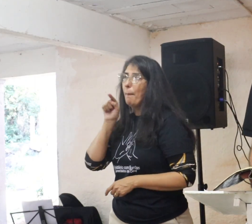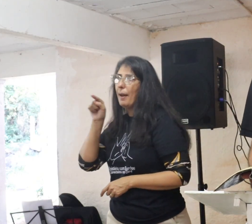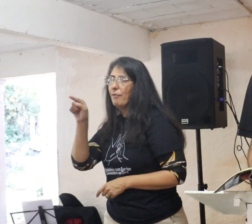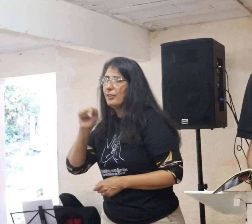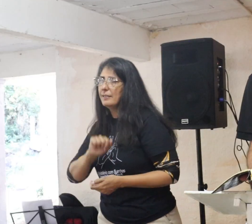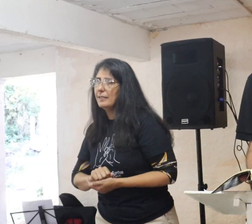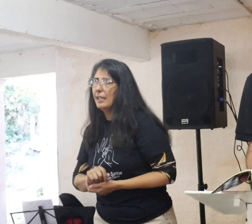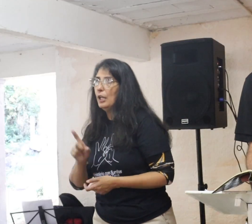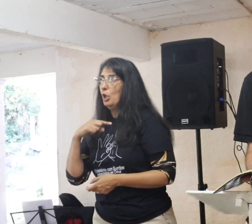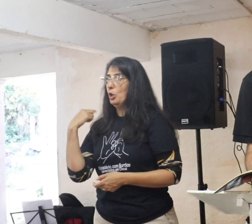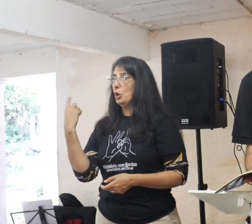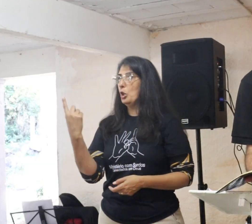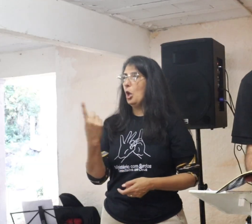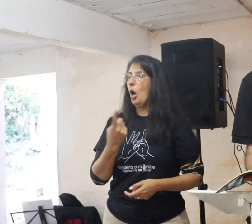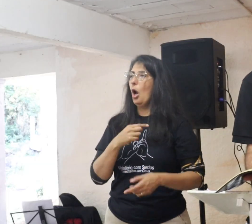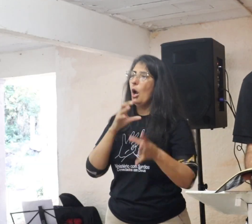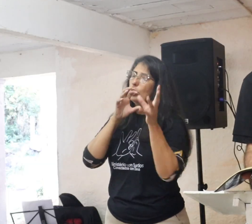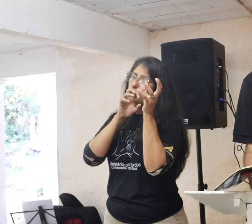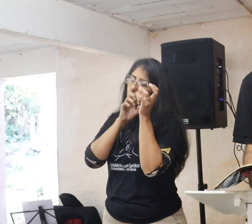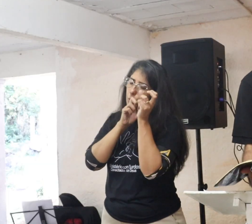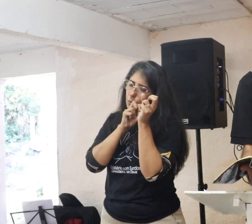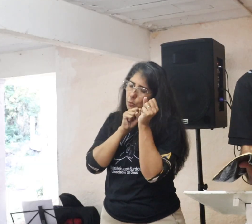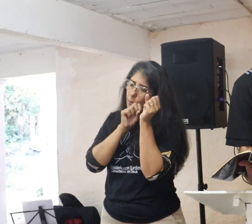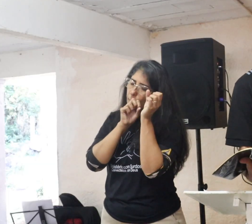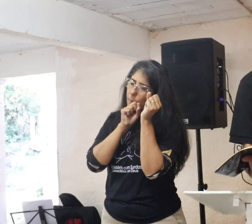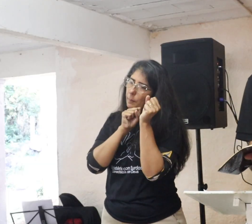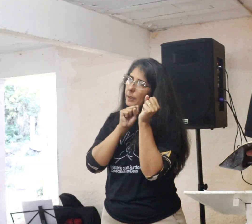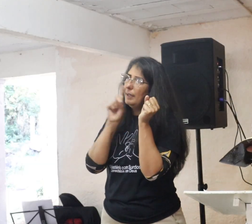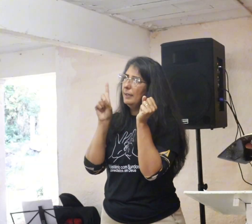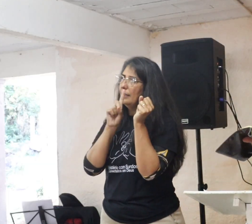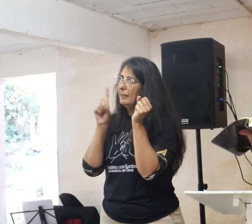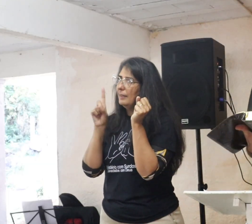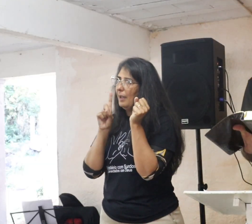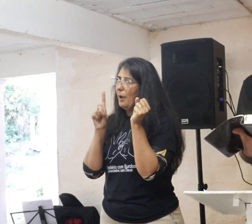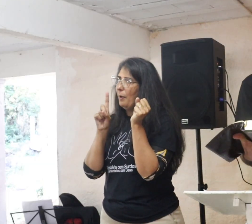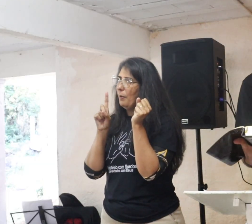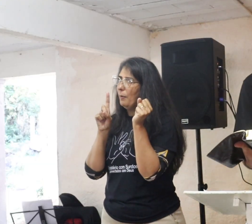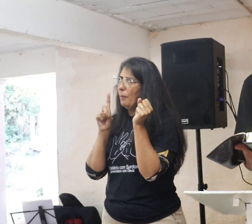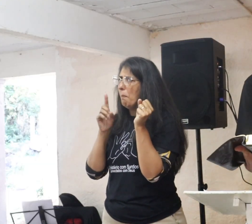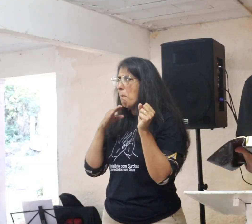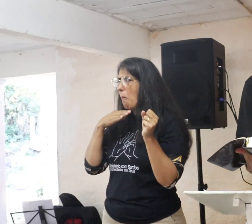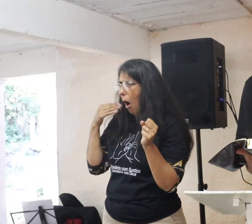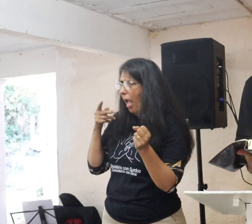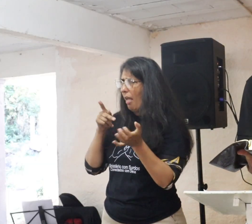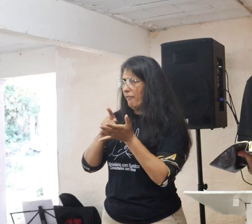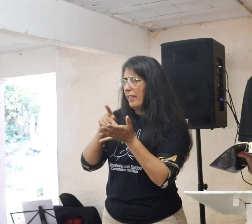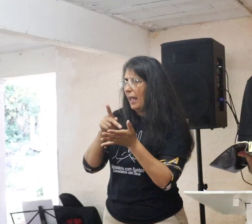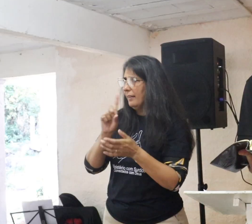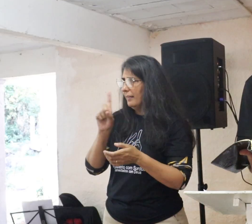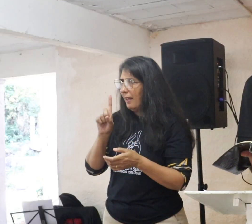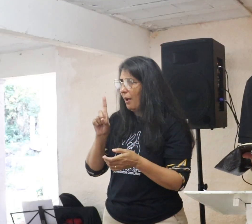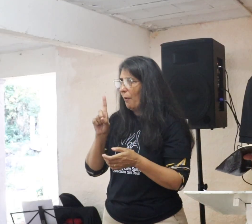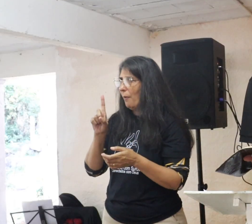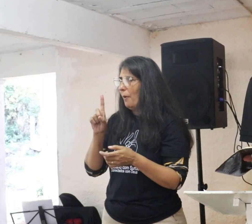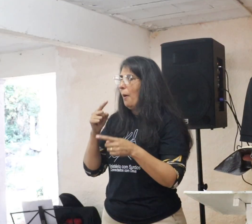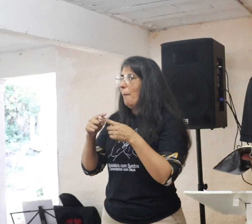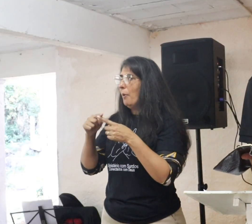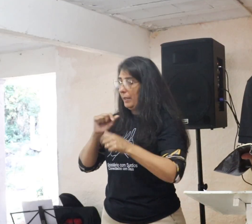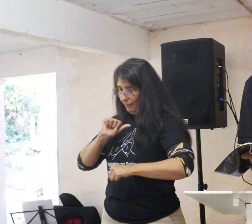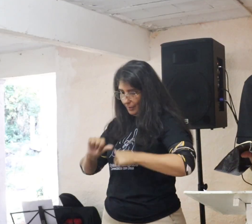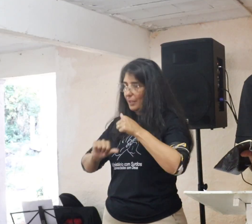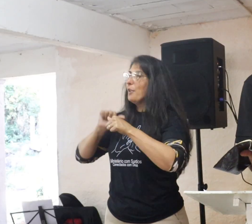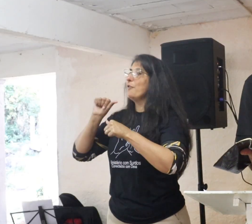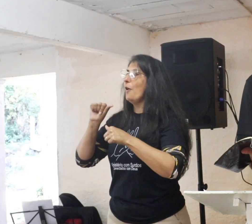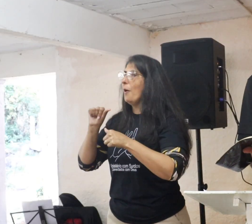todos dormiremos, mas todos seremos transformados, num momento, num abrir e fechar de